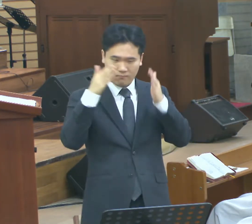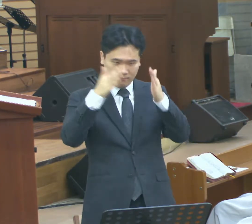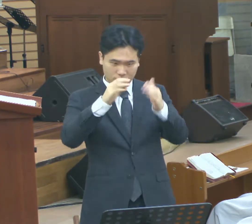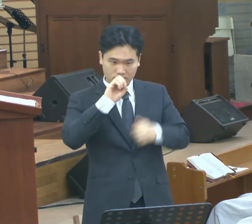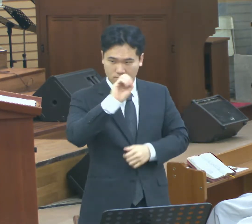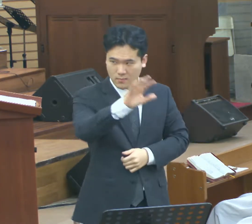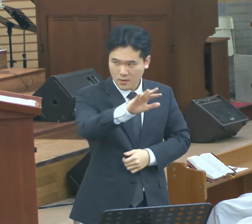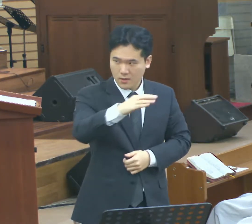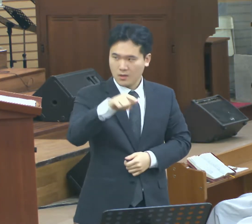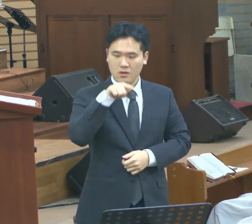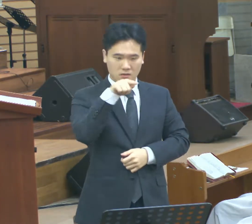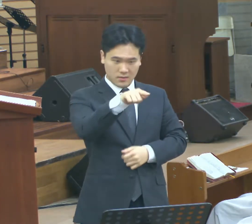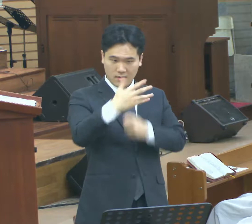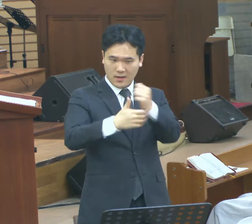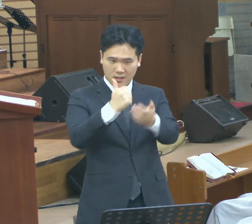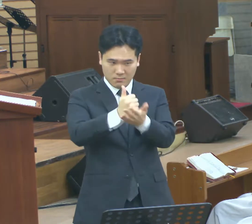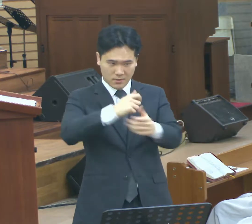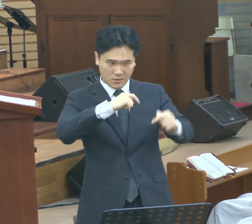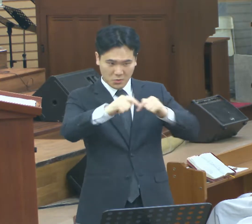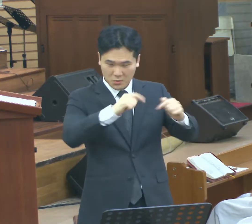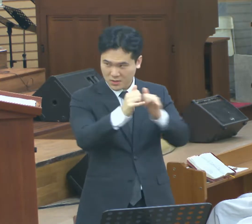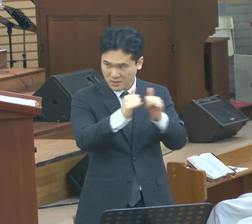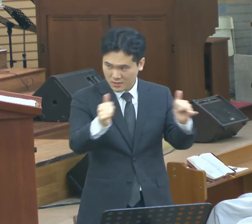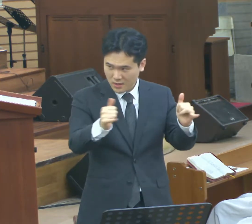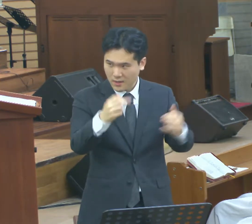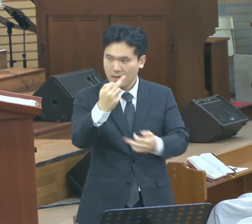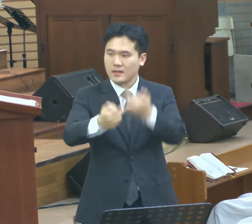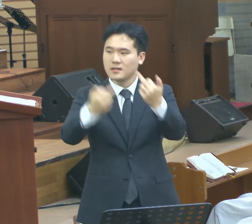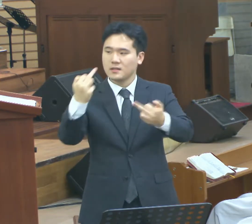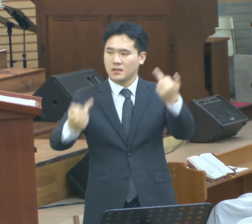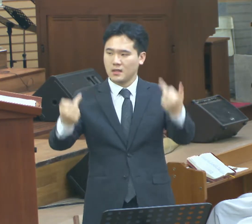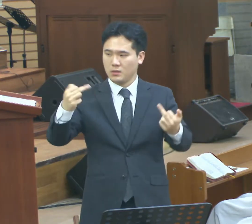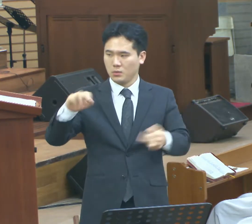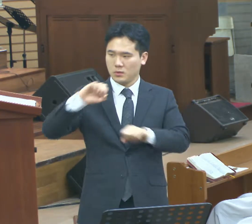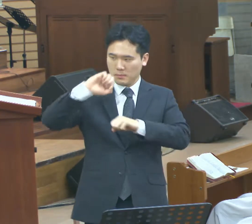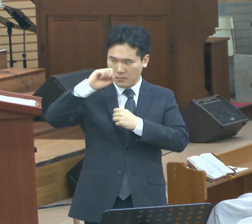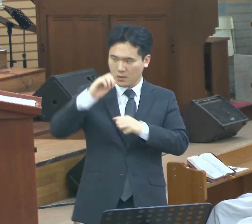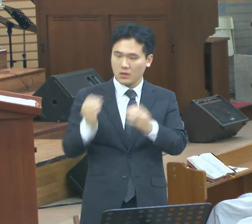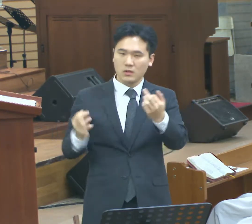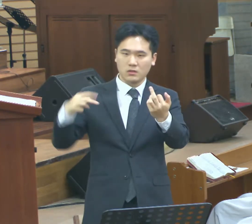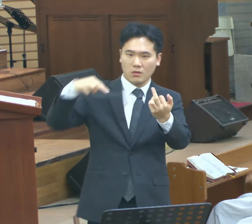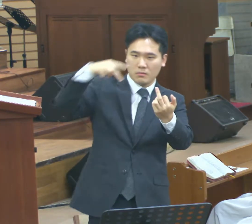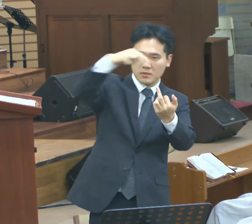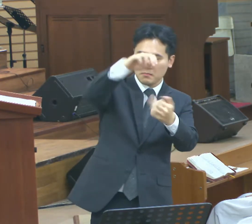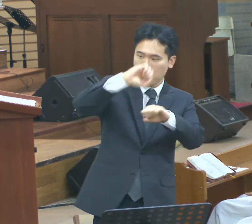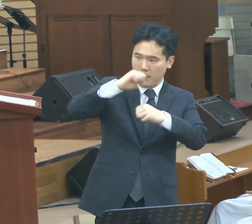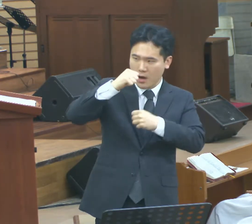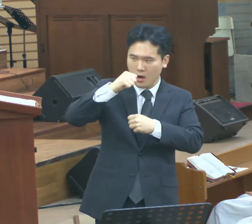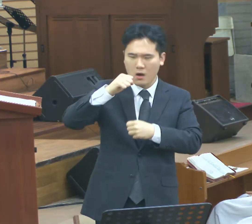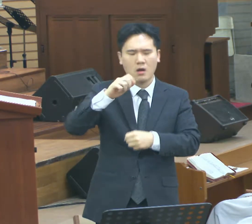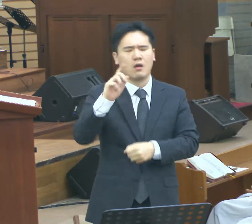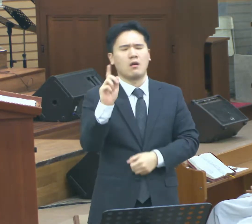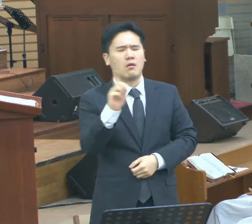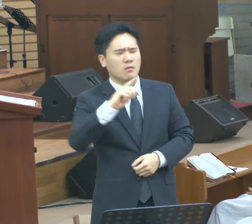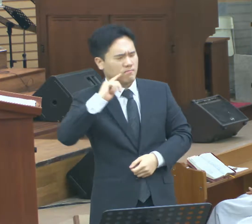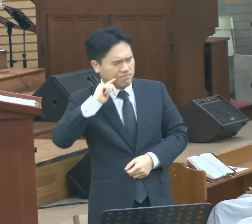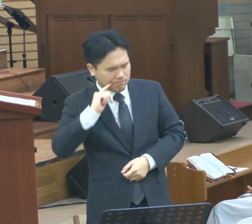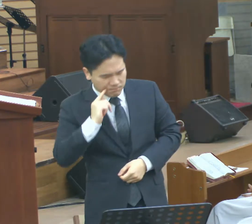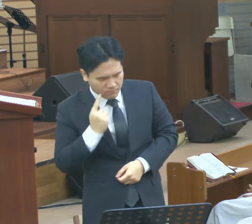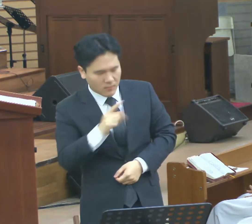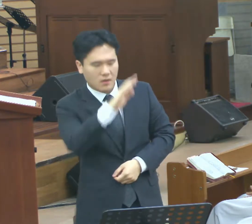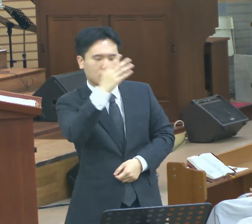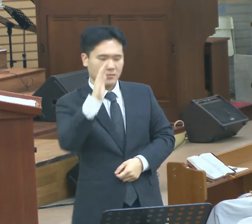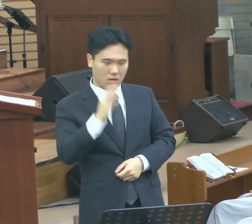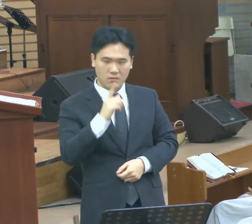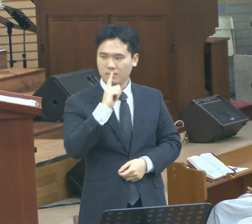하나님이 통치하신다 하는 자의 산을 넘는 발이 어찌 그리 아름다운가 그랬어요. 이름을